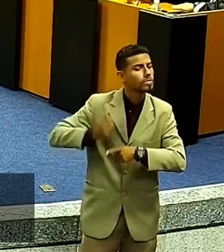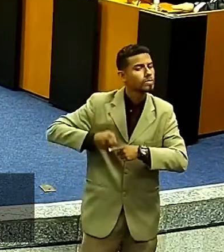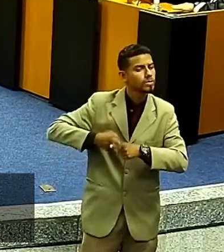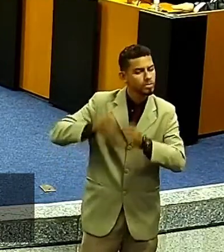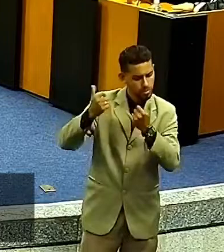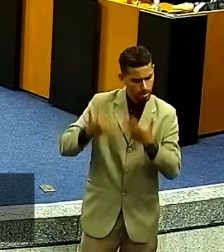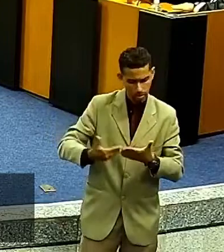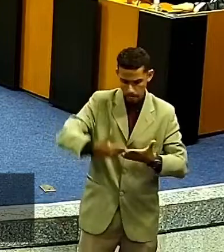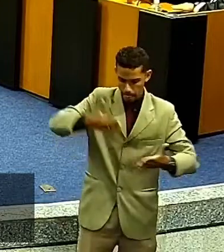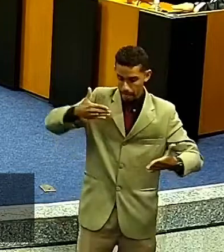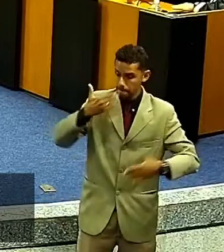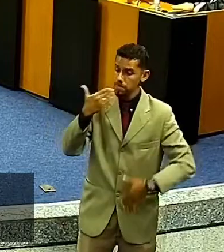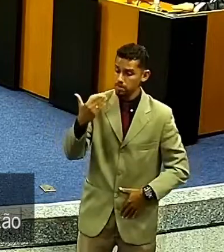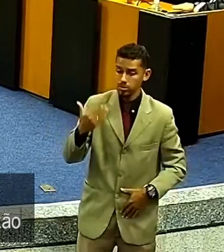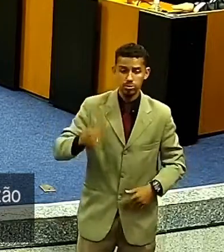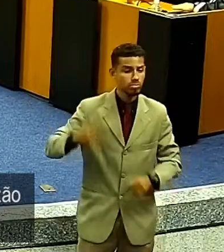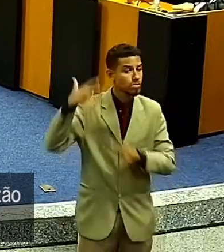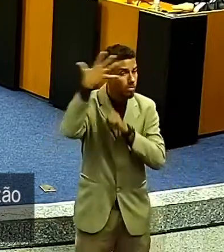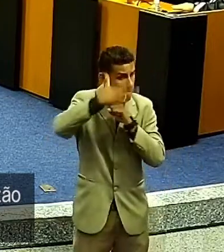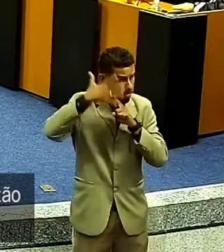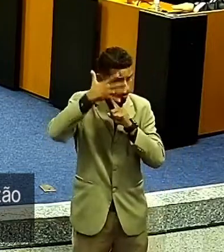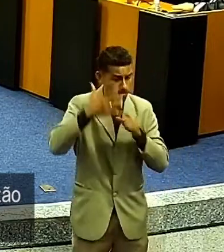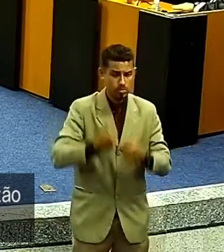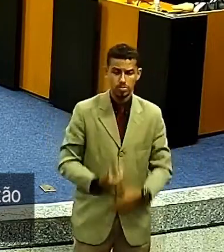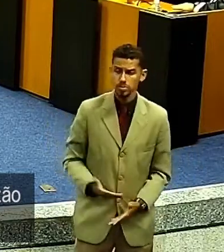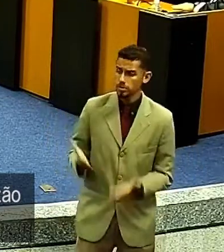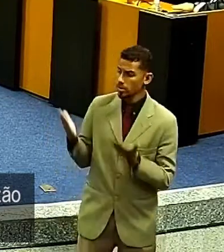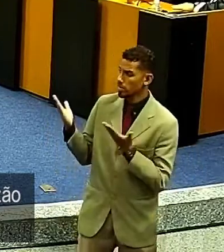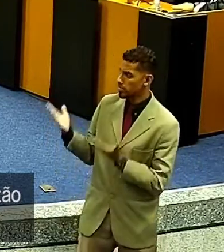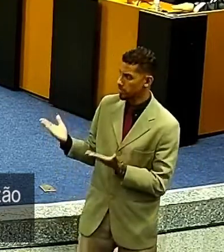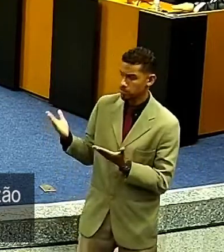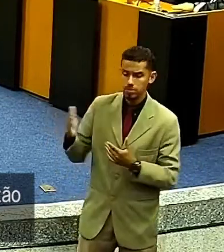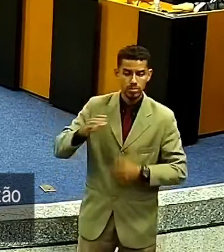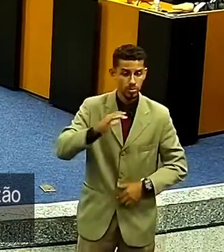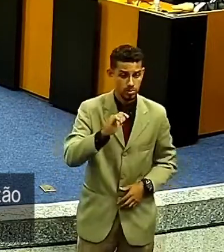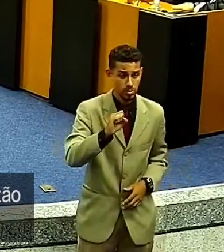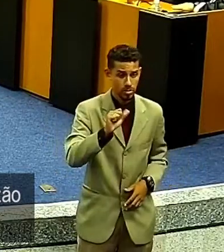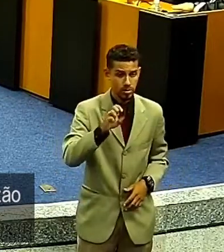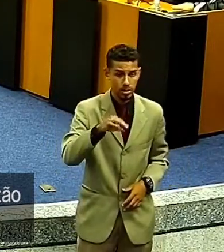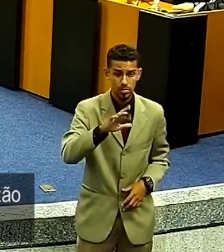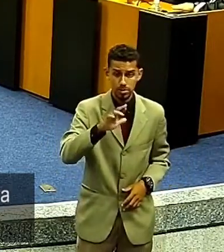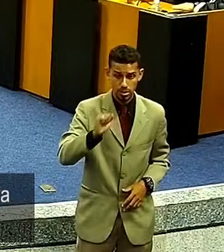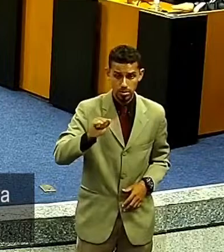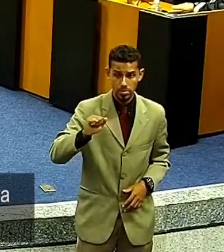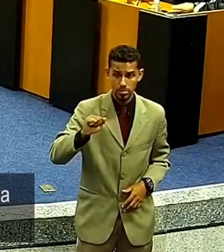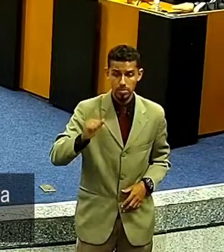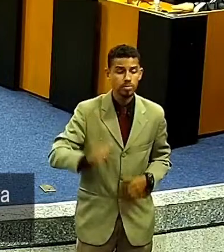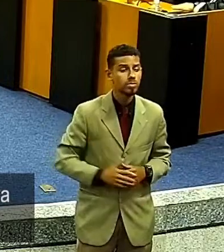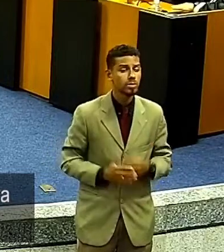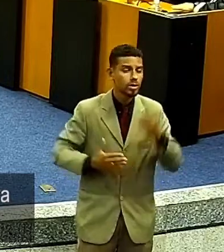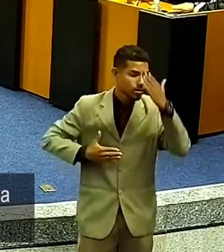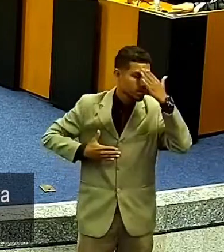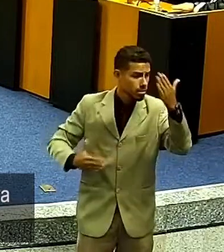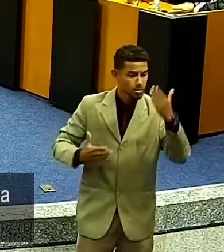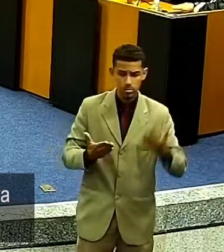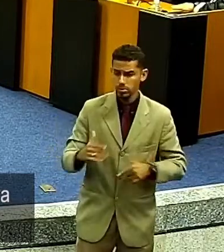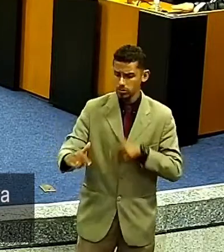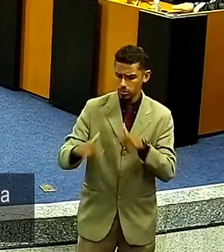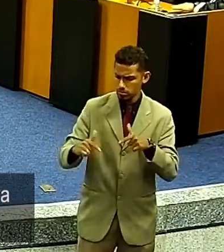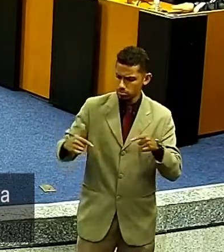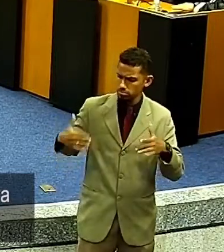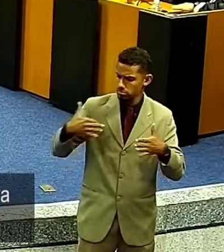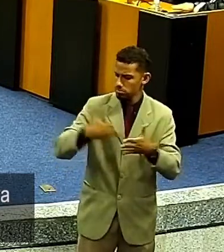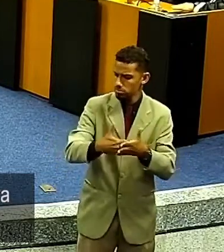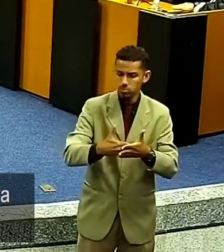pedimos ao cerimonial deste tribunal na pessoa de nossa colaboradora Samira murá a quem agradeço pelo trabalho e